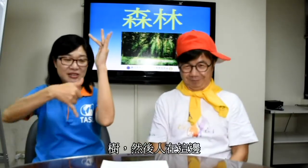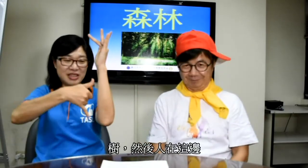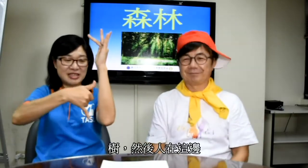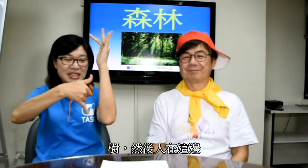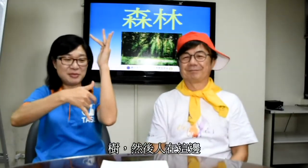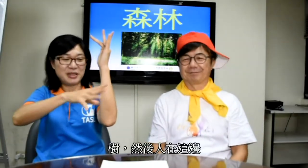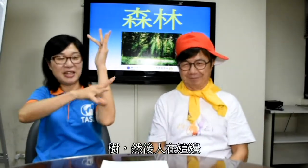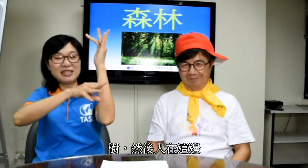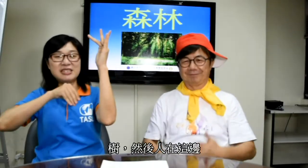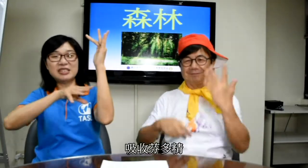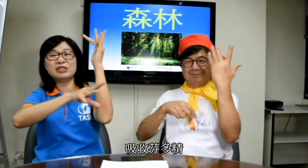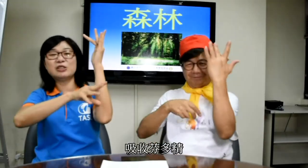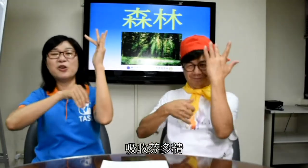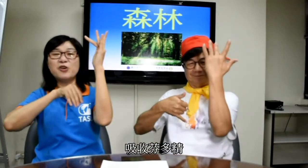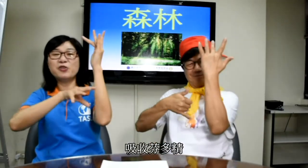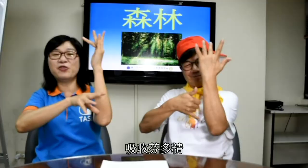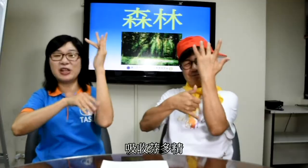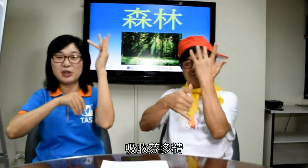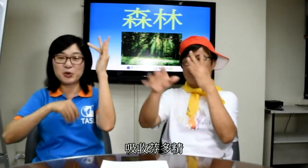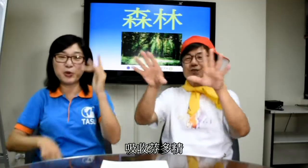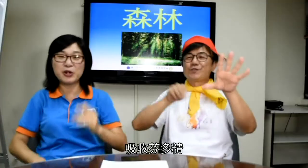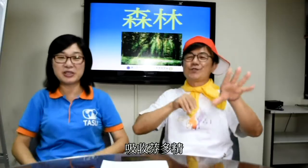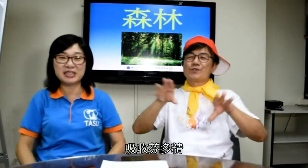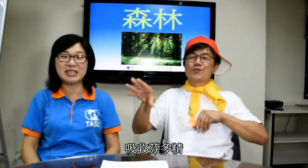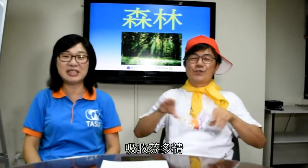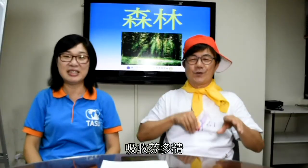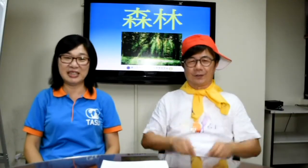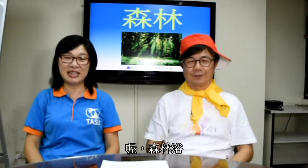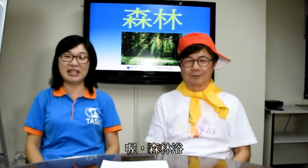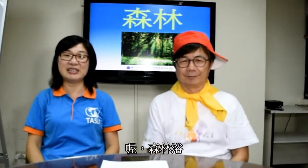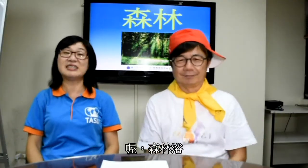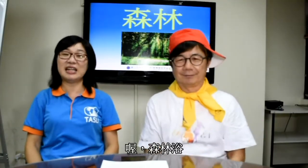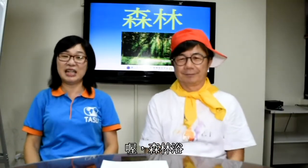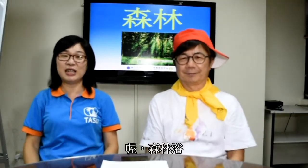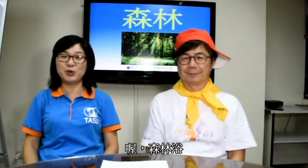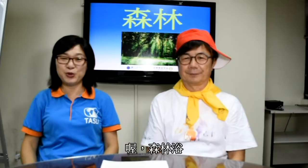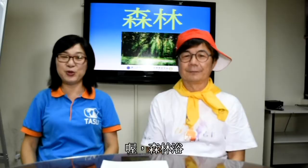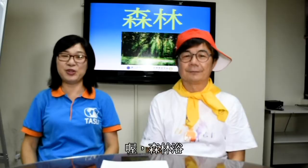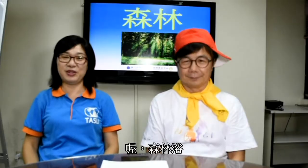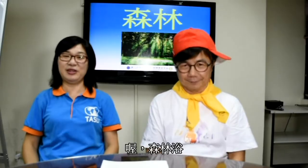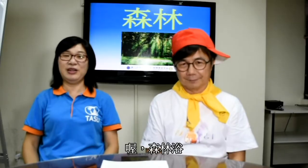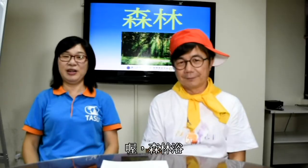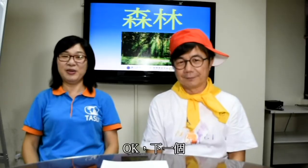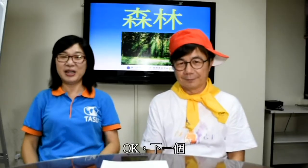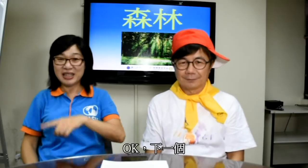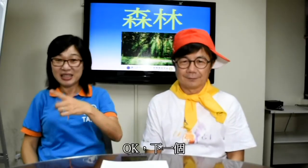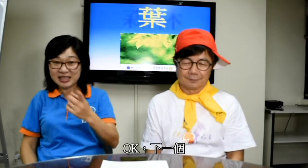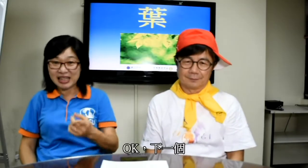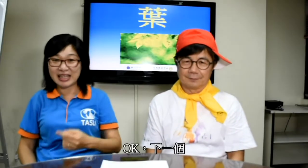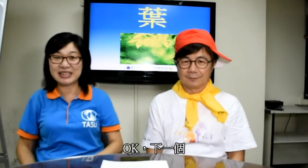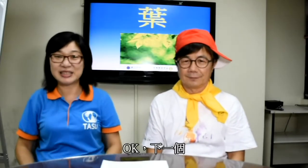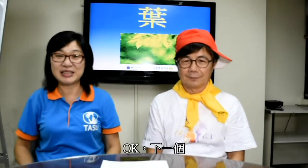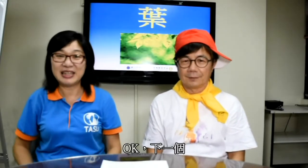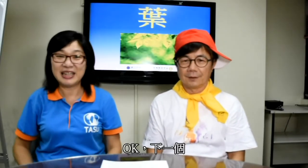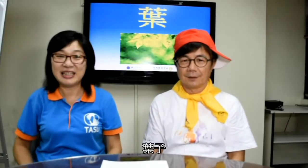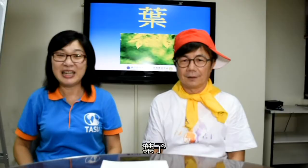人在这边吸收分多精，森林浴。OK， 下一个，叶